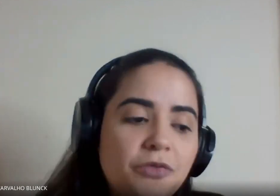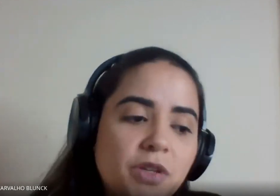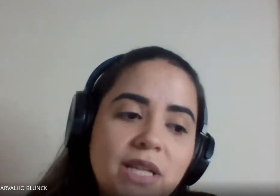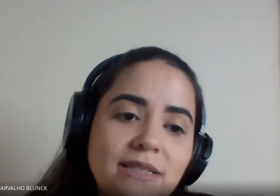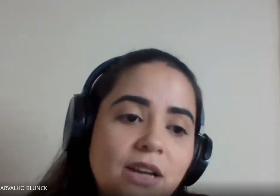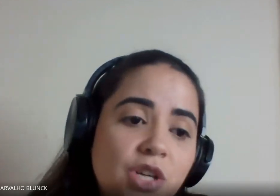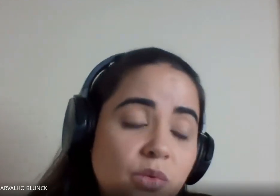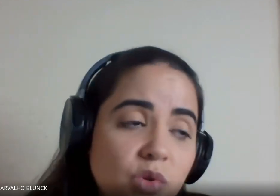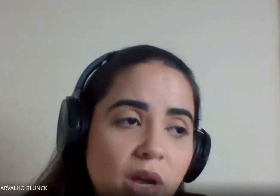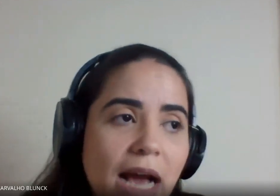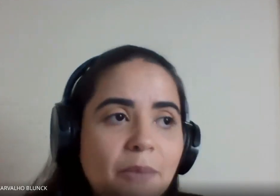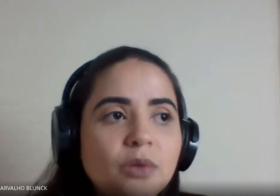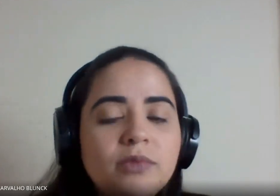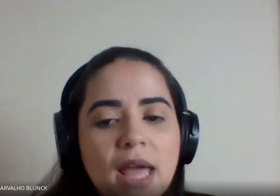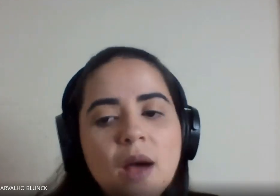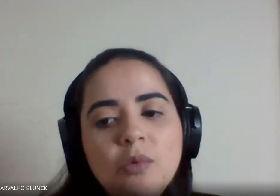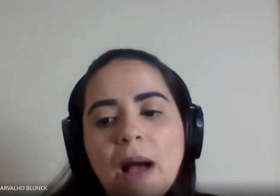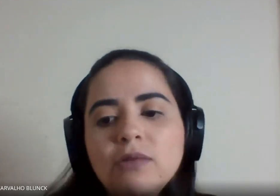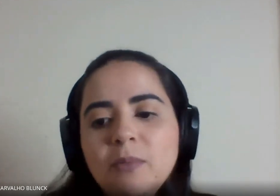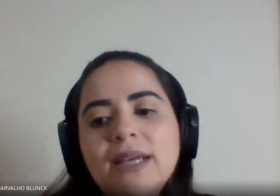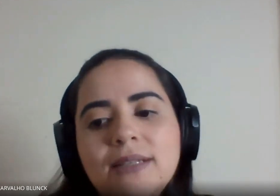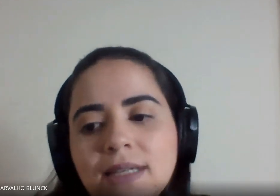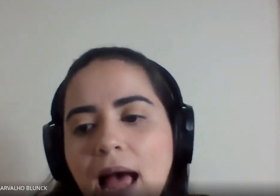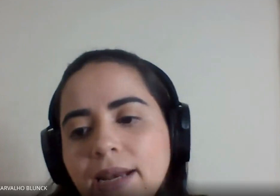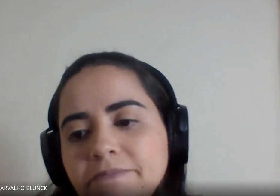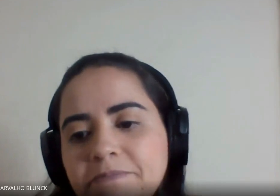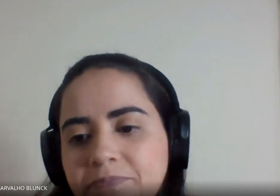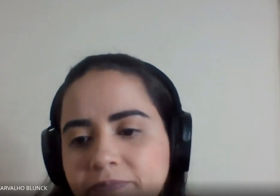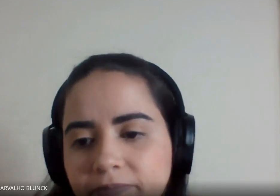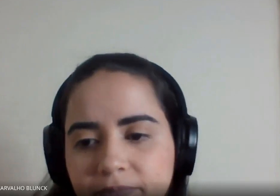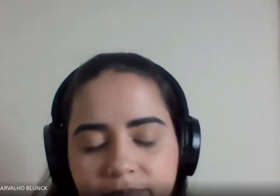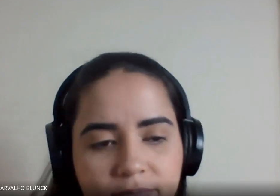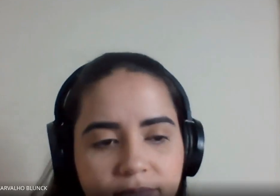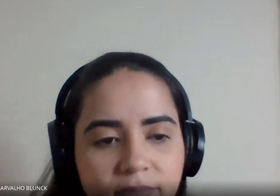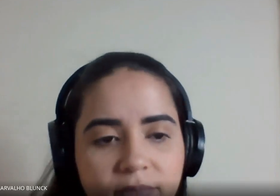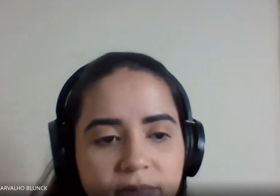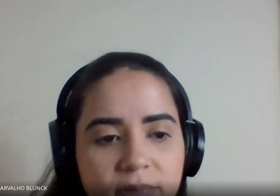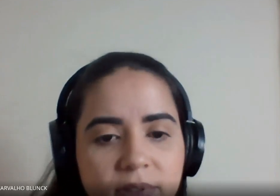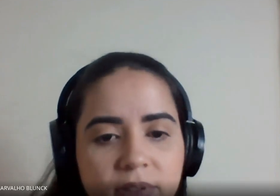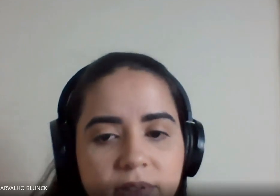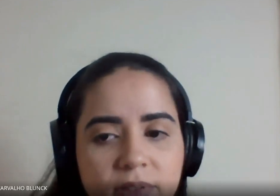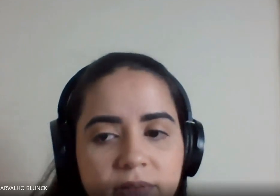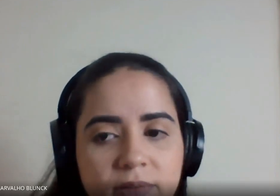o professor da sala de recurso só encaminha um termo para os pais assinarem.